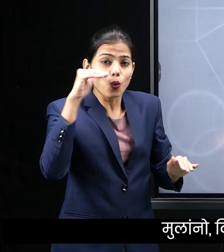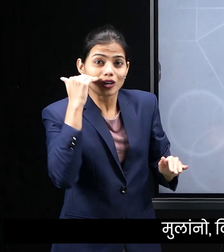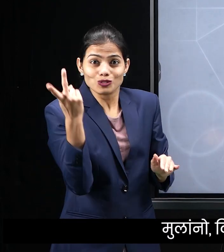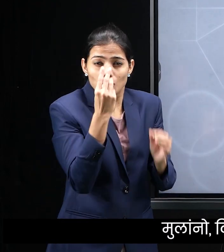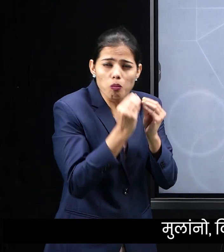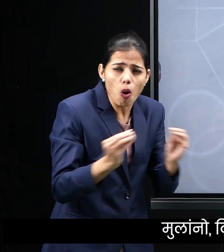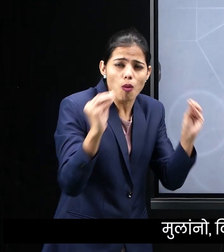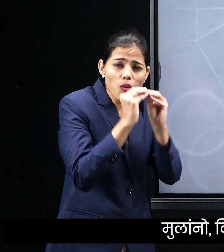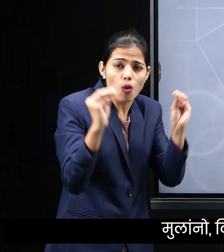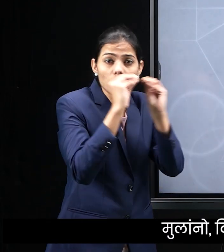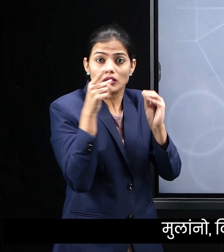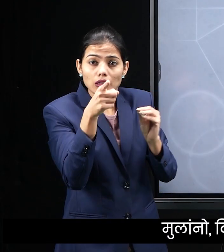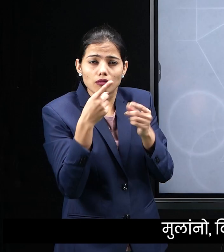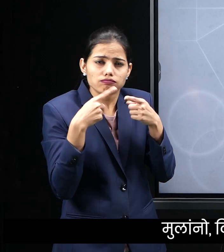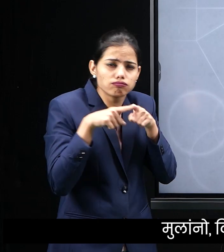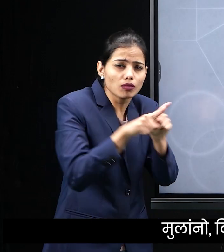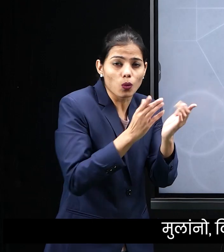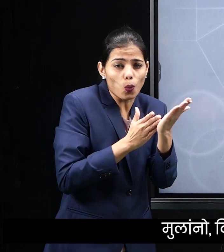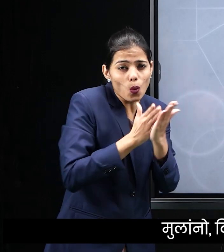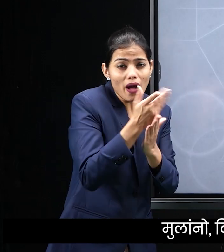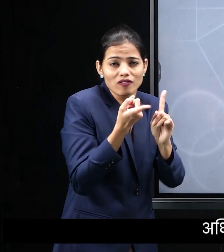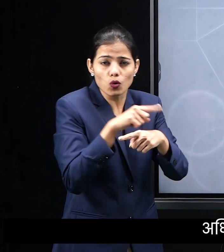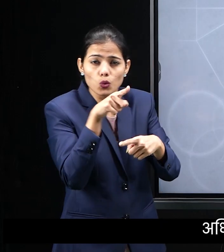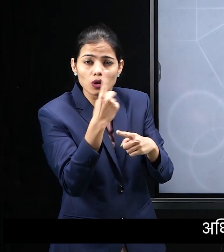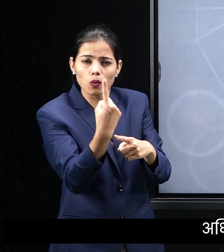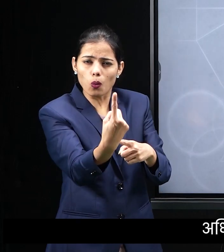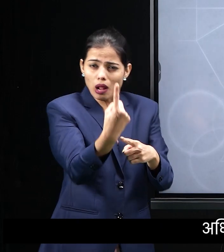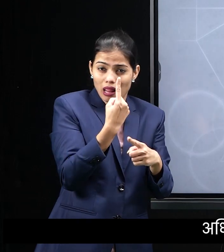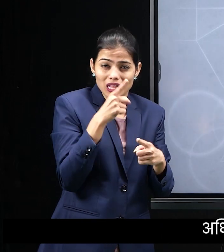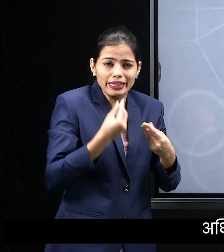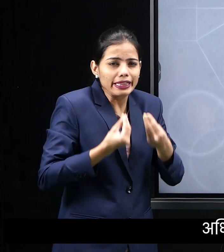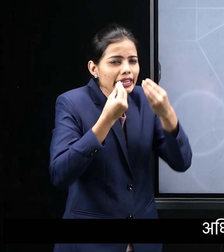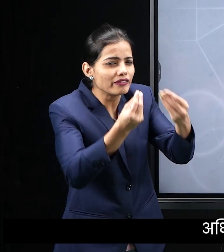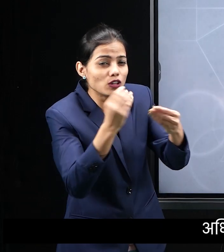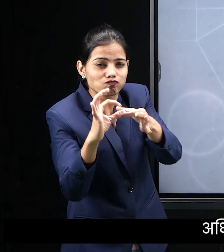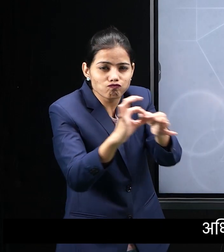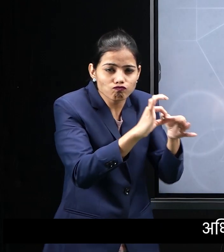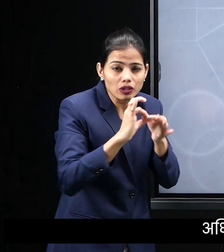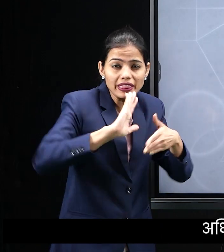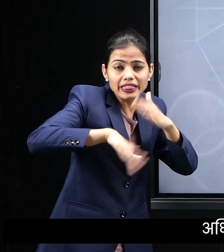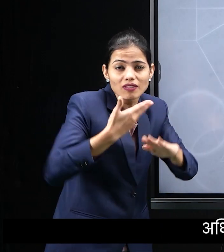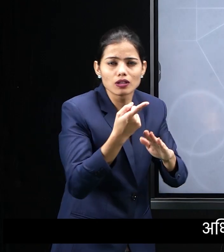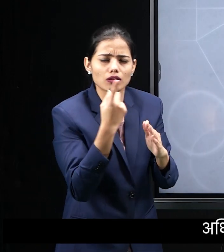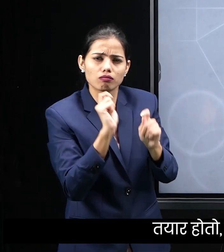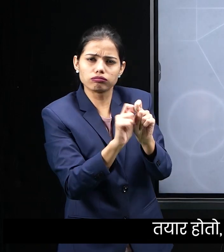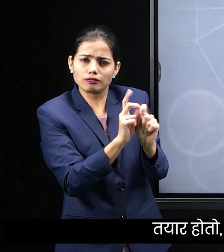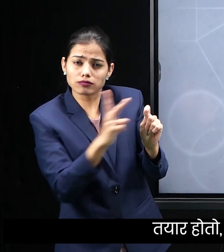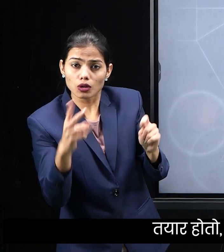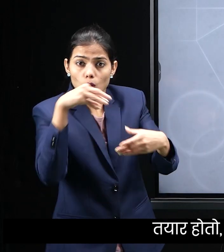मुलांनो, दिलेली परिस्थिती जेव्हा दोन किंवा अधिक संच एकत्र येऊन एक संच तयार होतो,